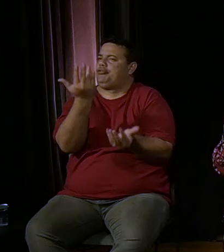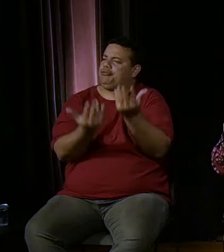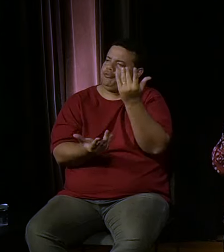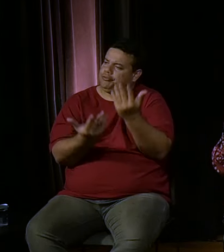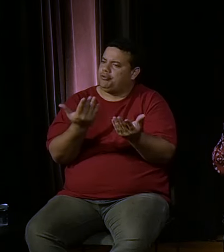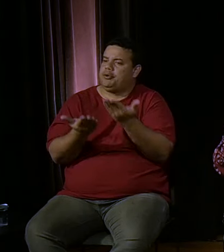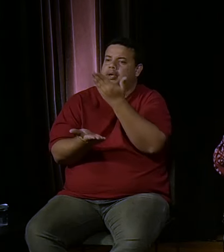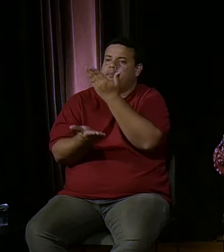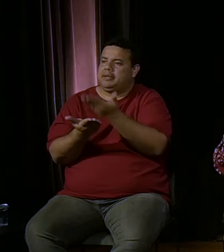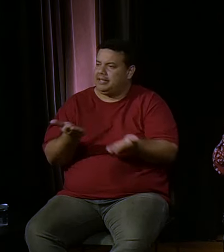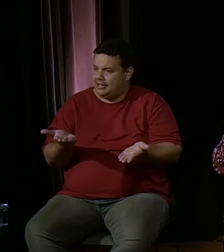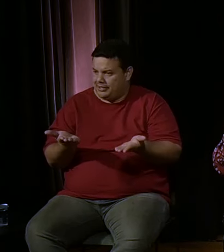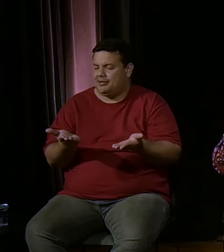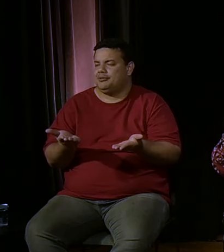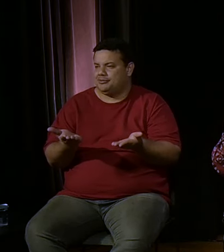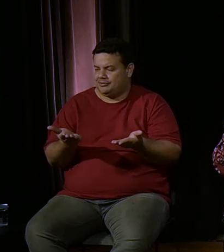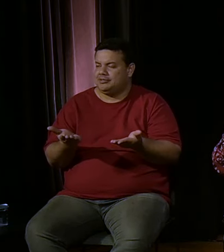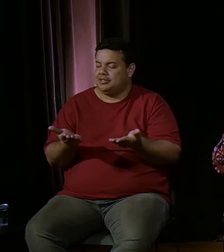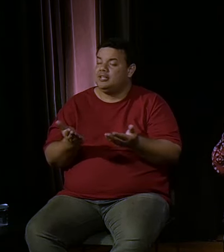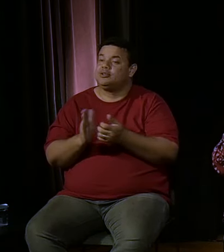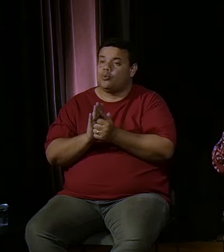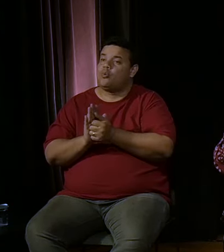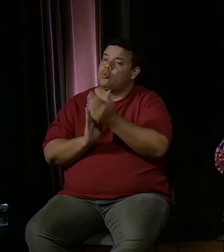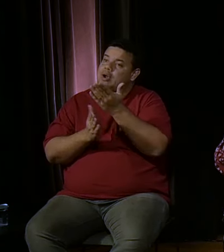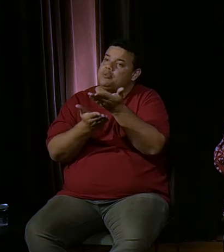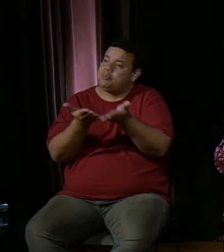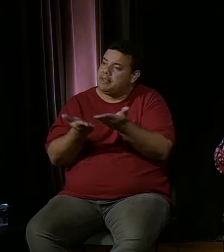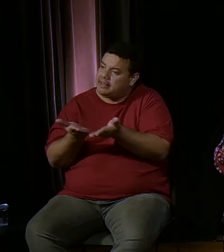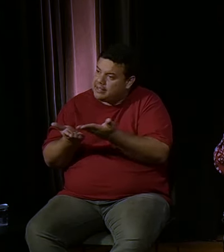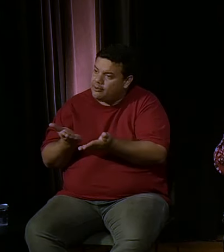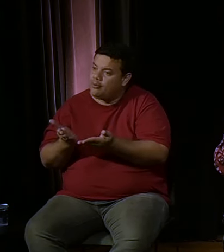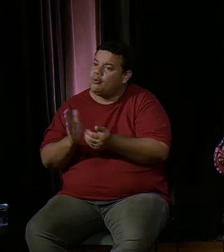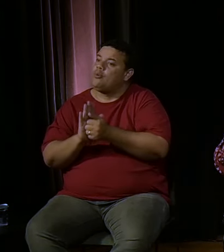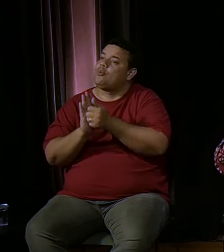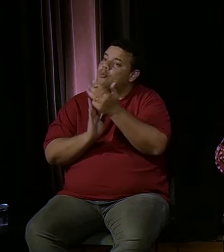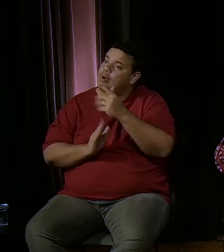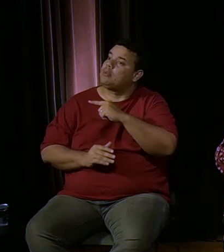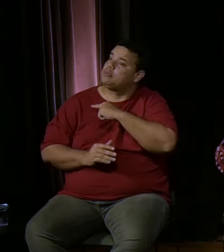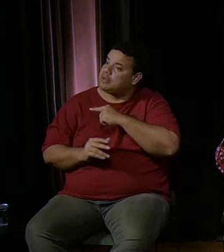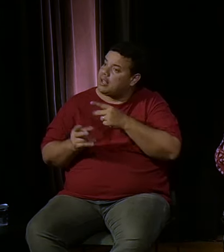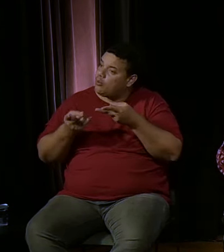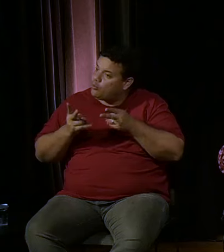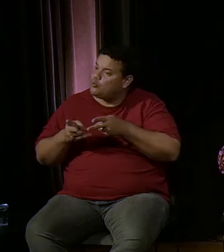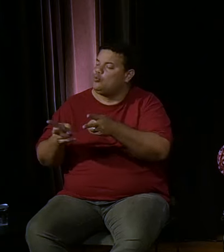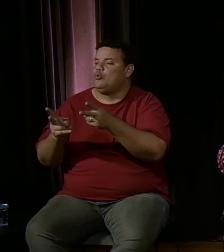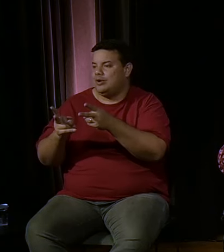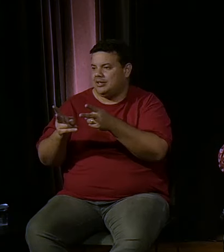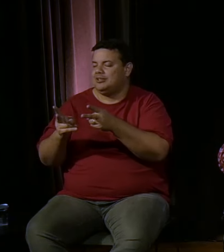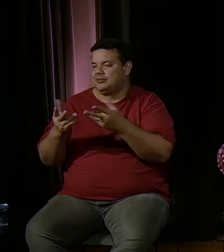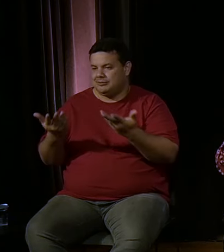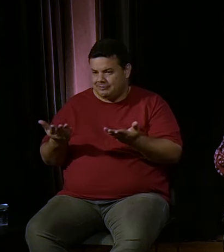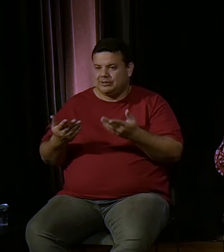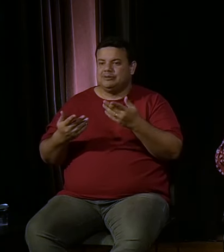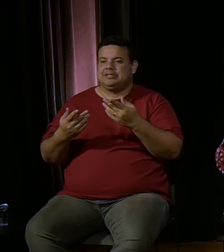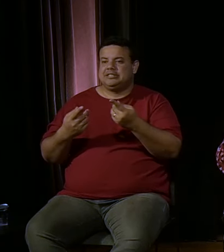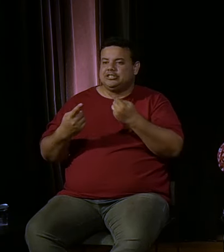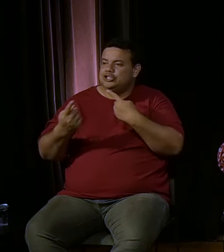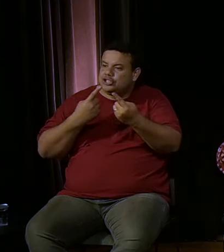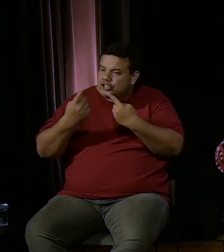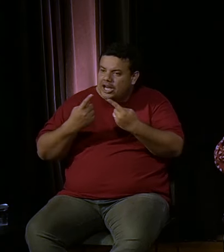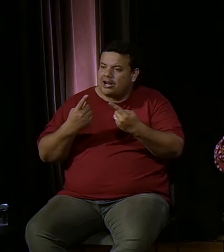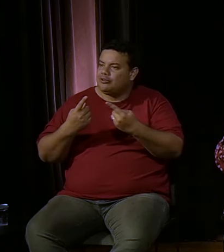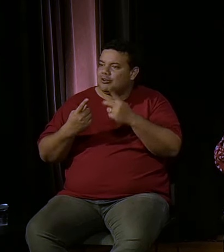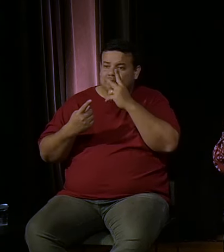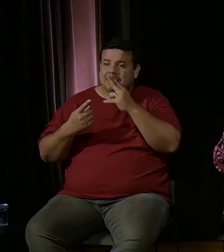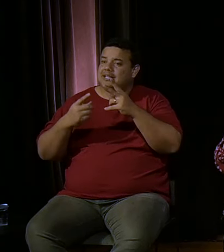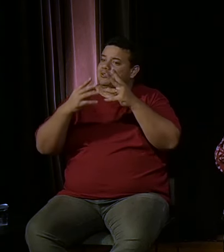e quanto se ainda tem. Então, esse diálogo com as imagens, né, é sempre uma não resolução, assim. Então, a gente